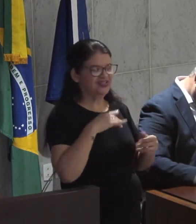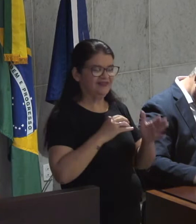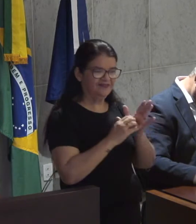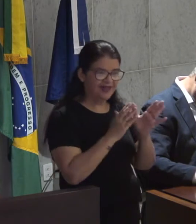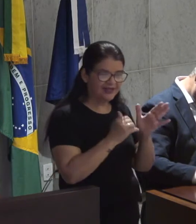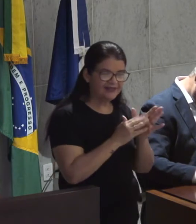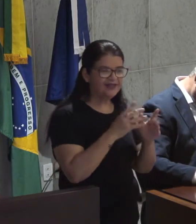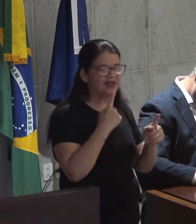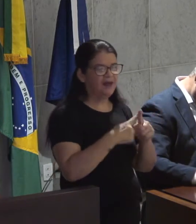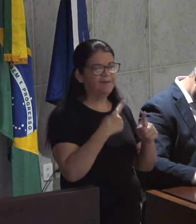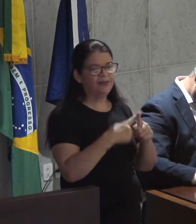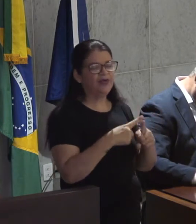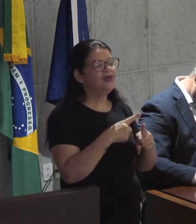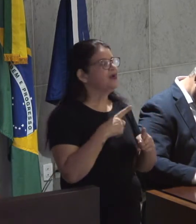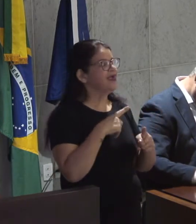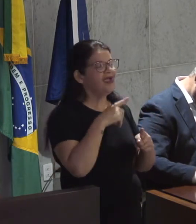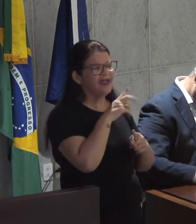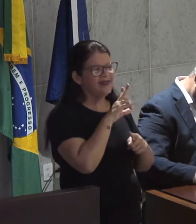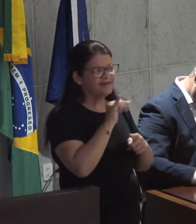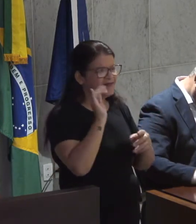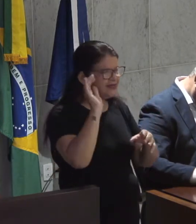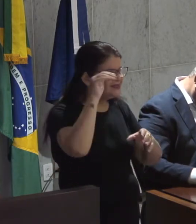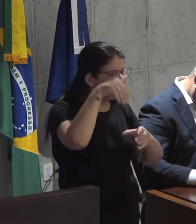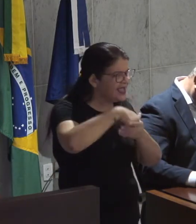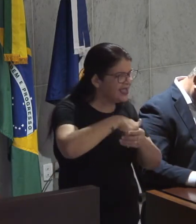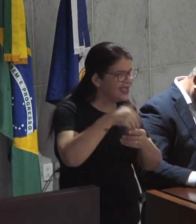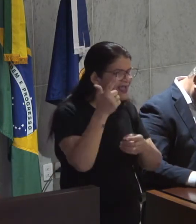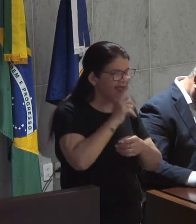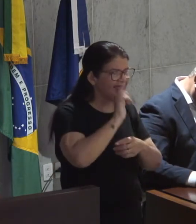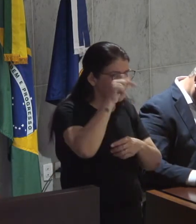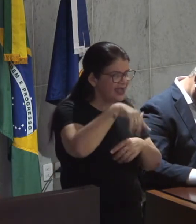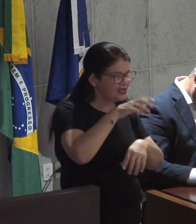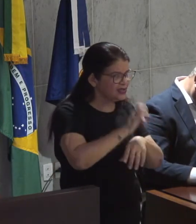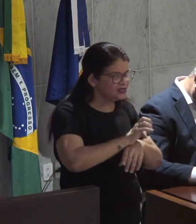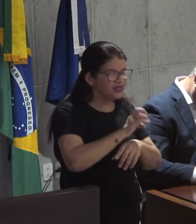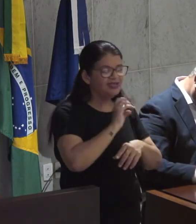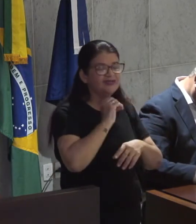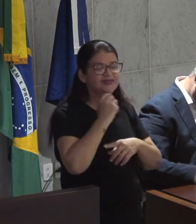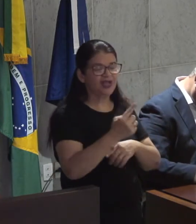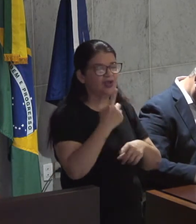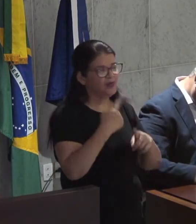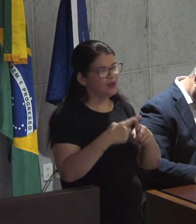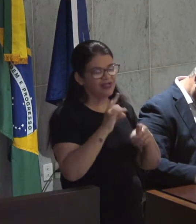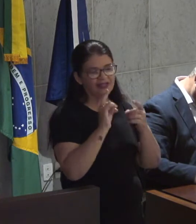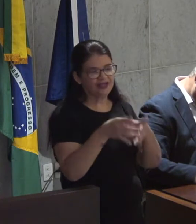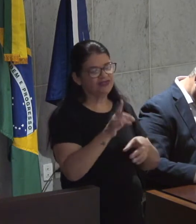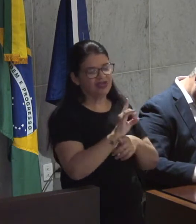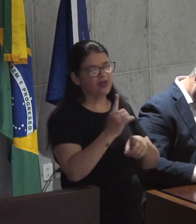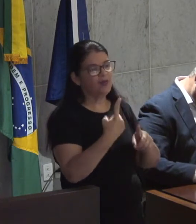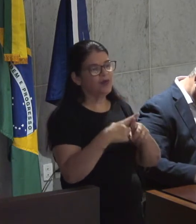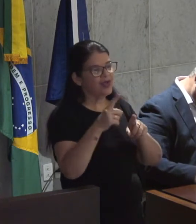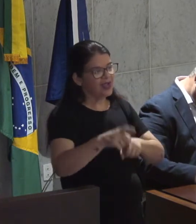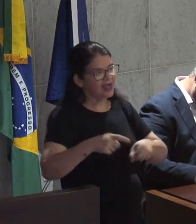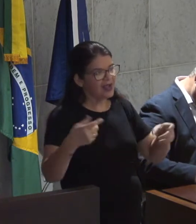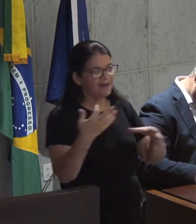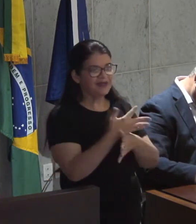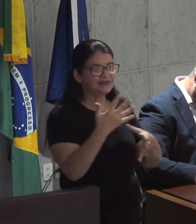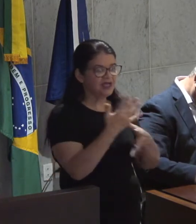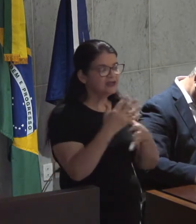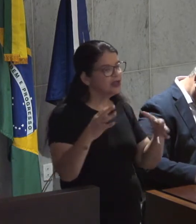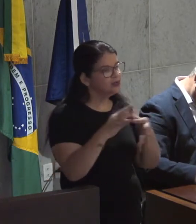vai ter nenhum que vão ser eleito em nosso estado, que nós não vamos deixar. Porque o campo e a cidade estão unidos.